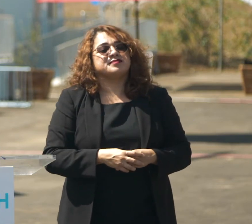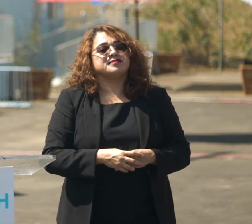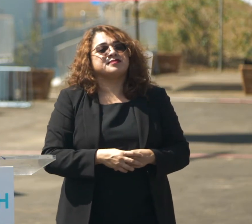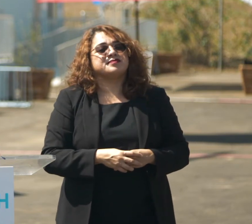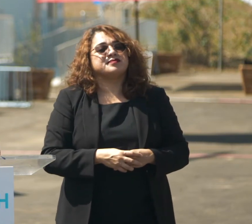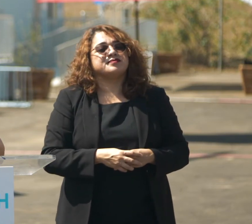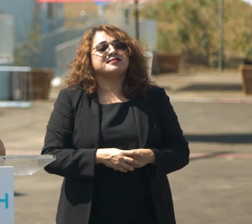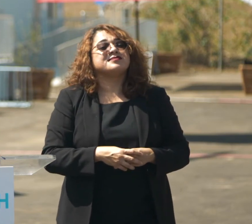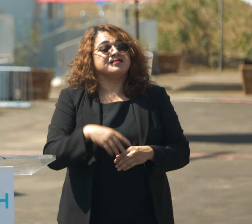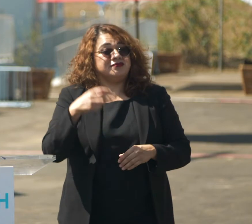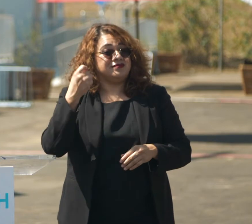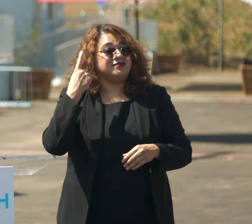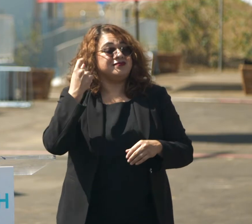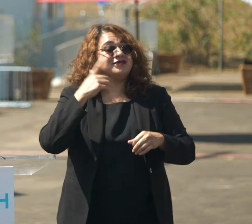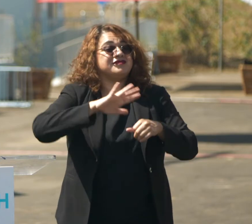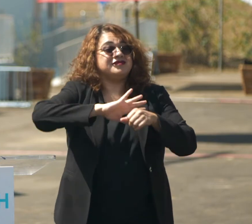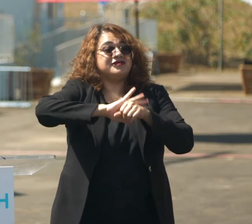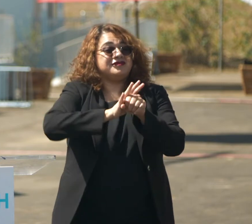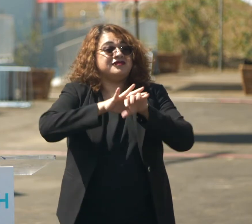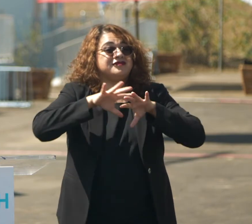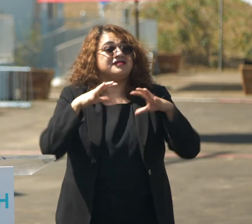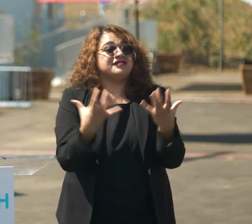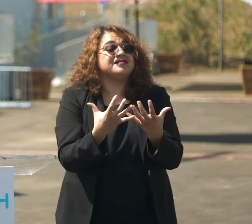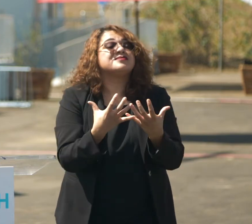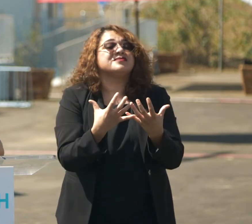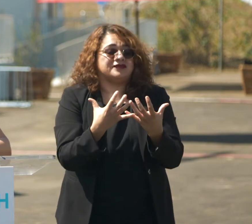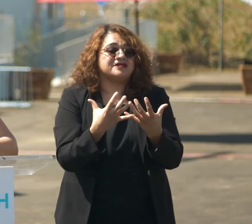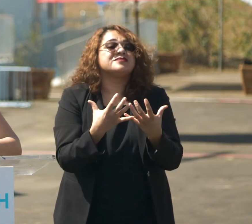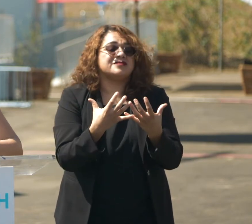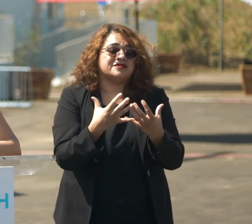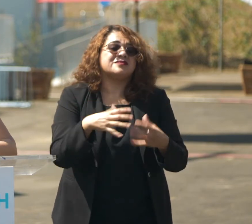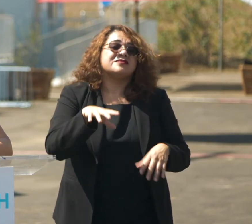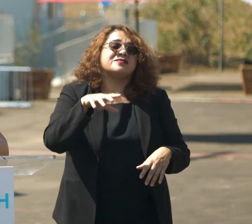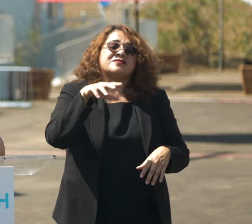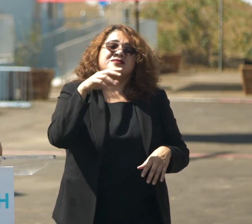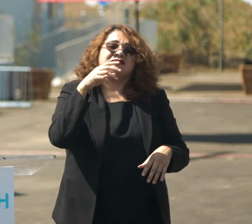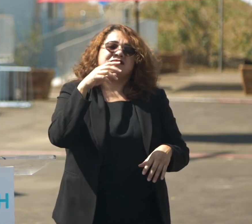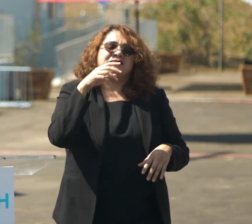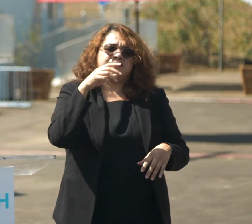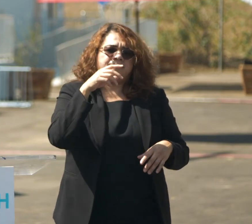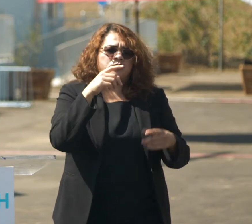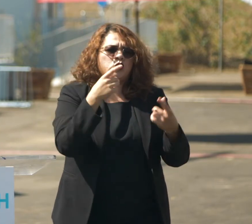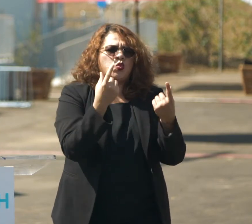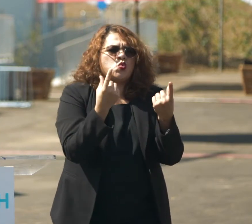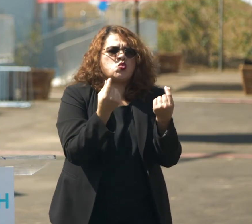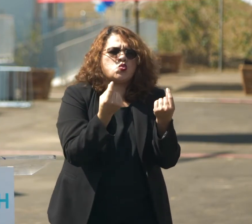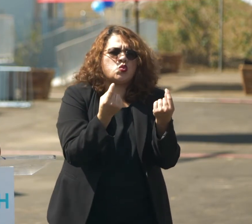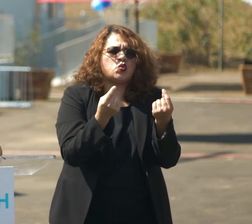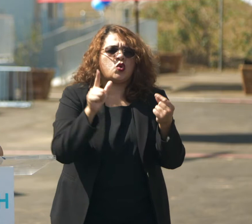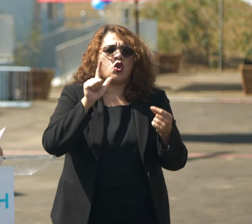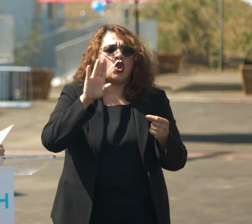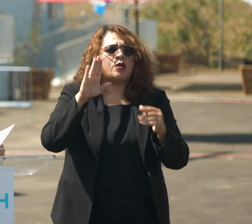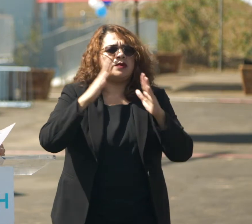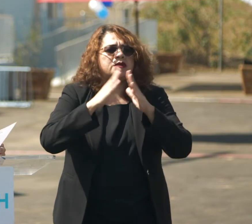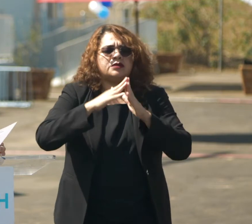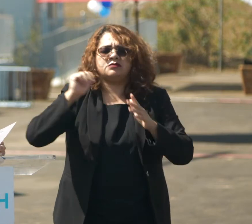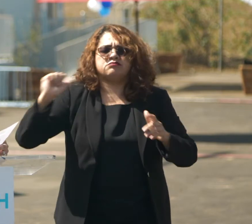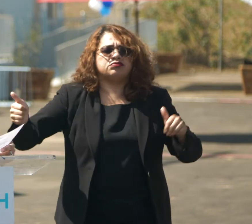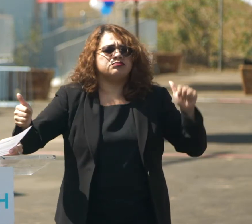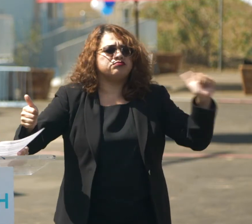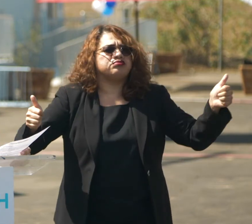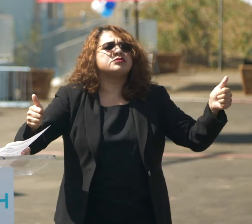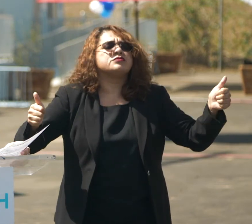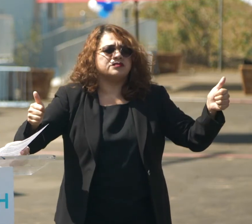año. Durante la pandemia, Long Beach también ha establecido varios refugios temporales, además del